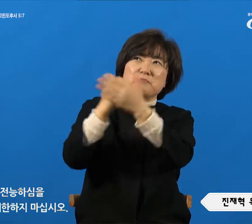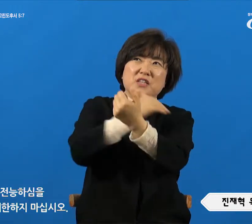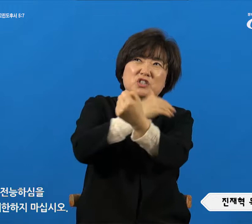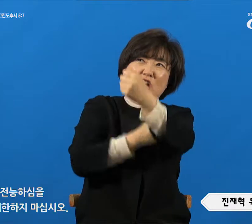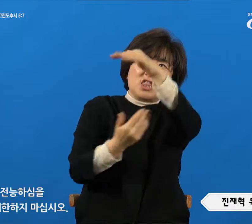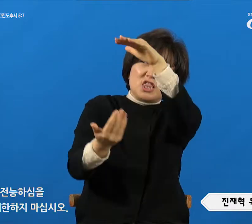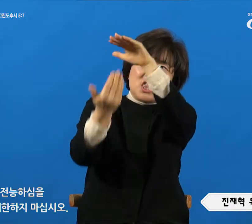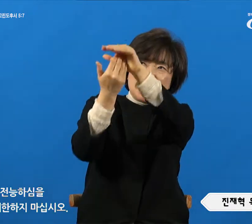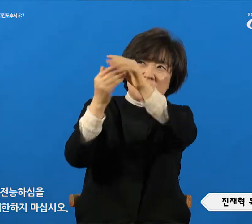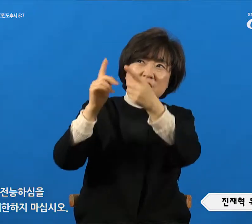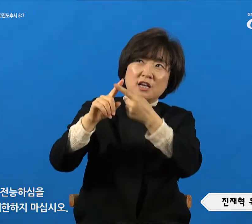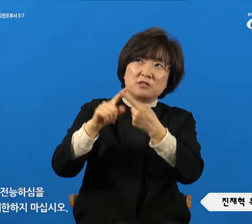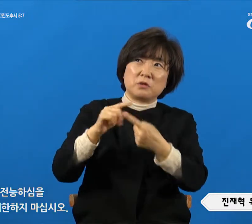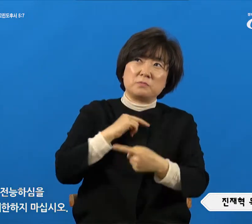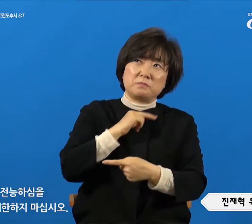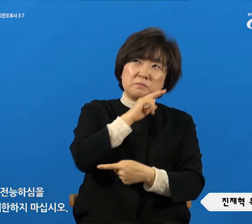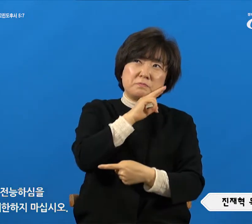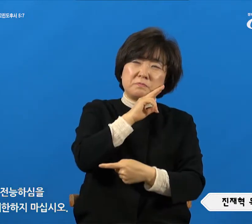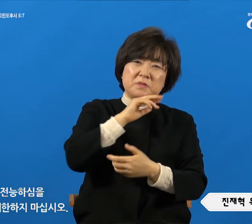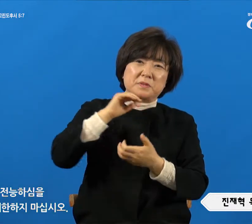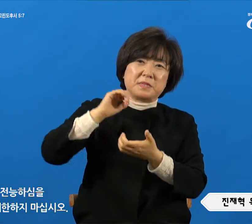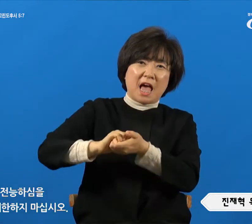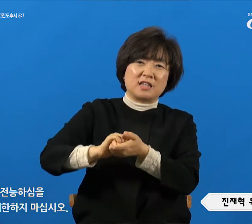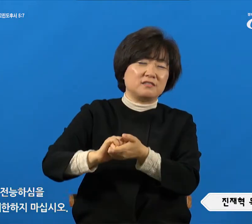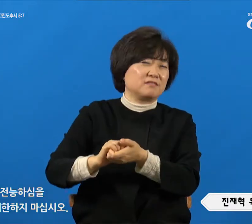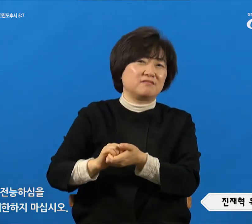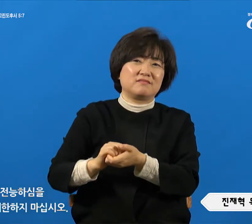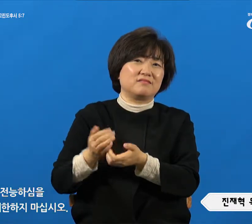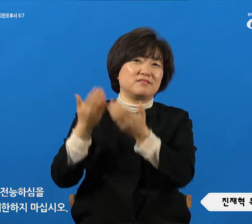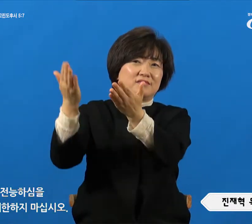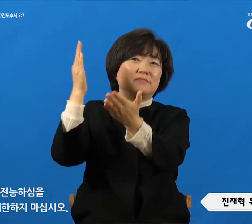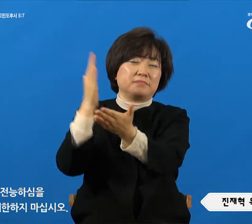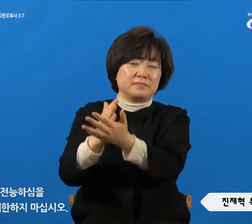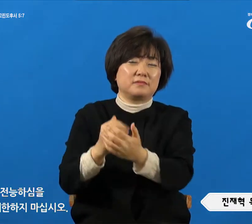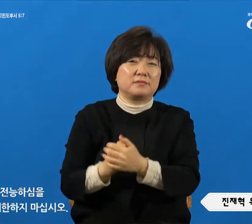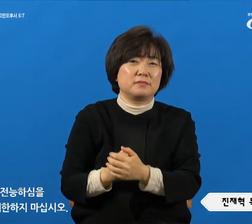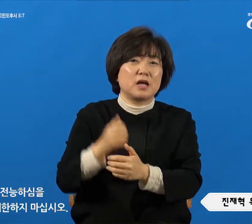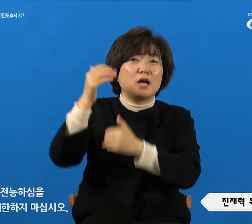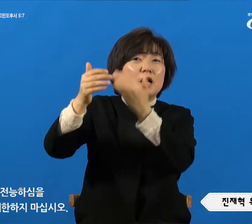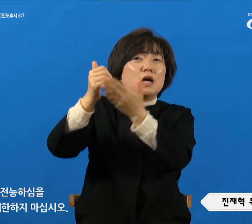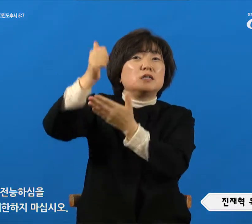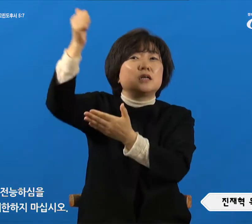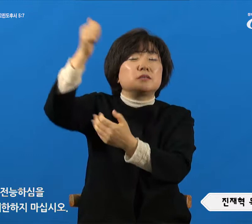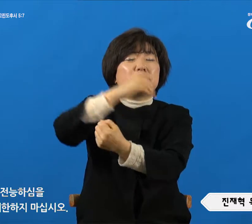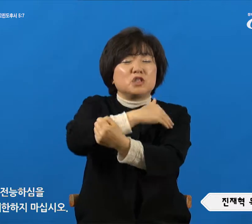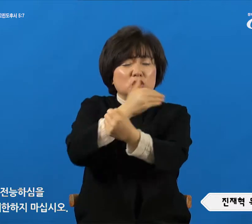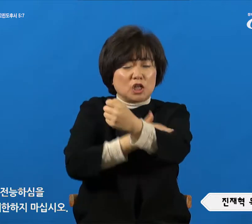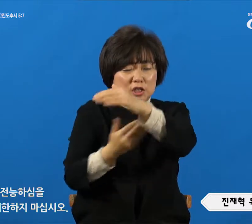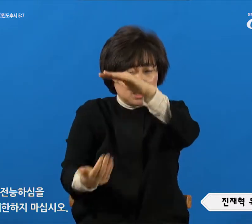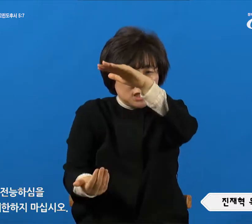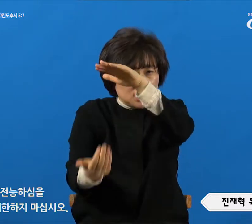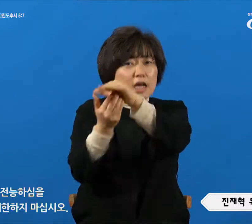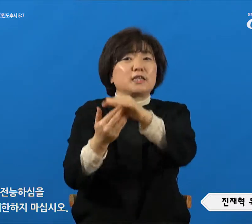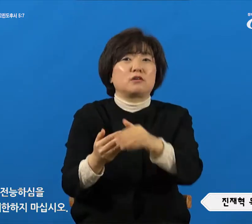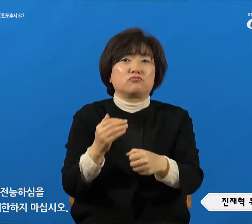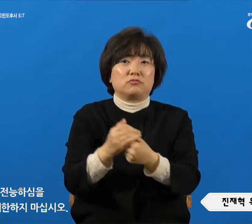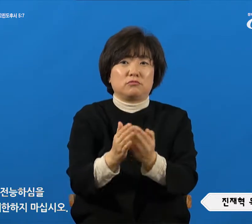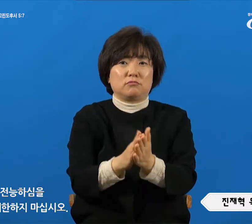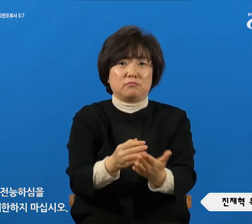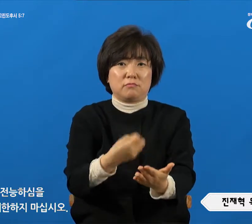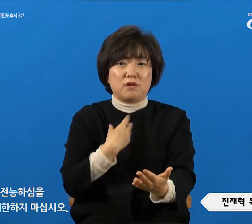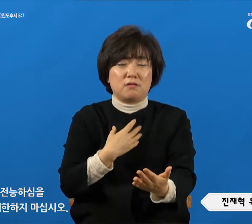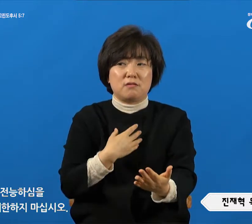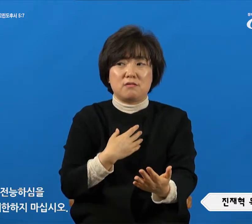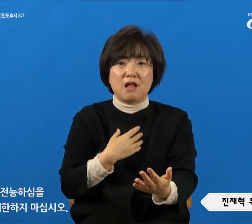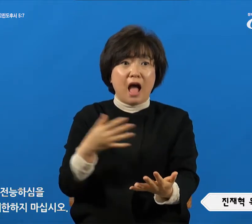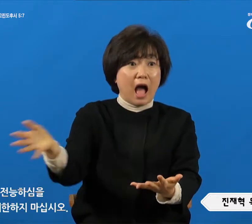마십시오. 성경은 우리에게 말씀합니다. 하나님이 전능하시다고 말씀합니다. 무에서